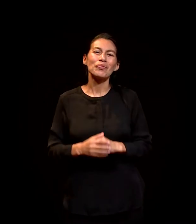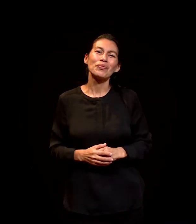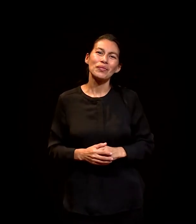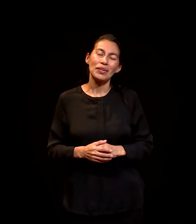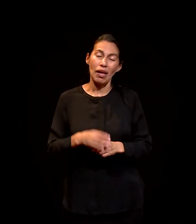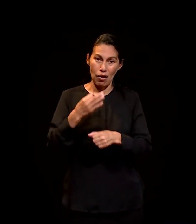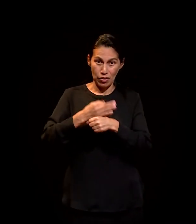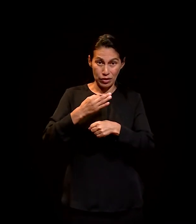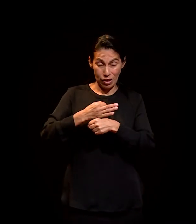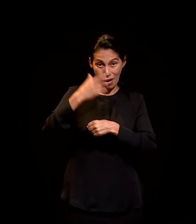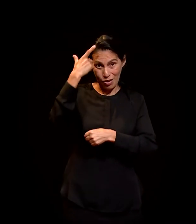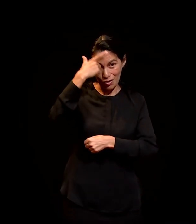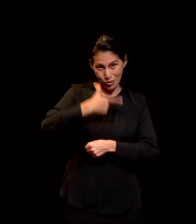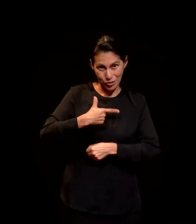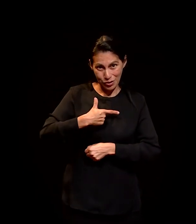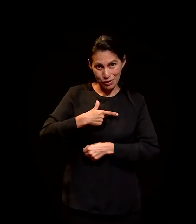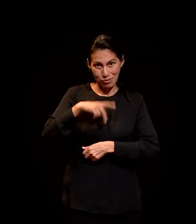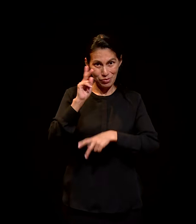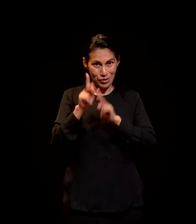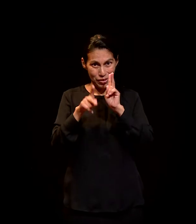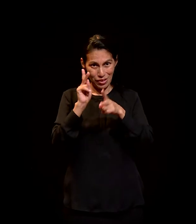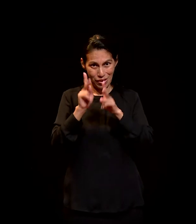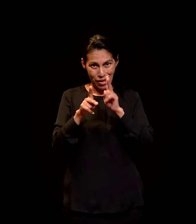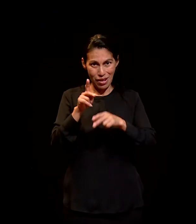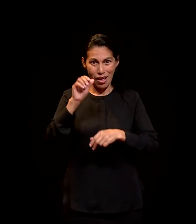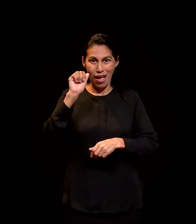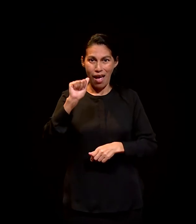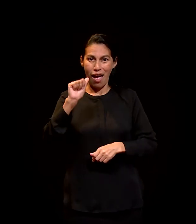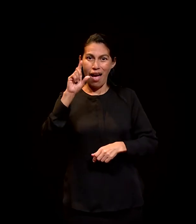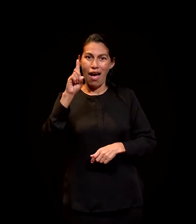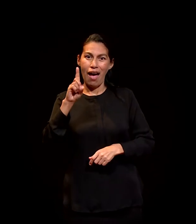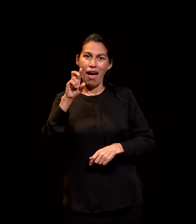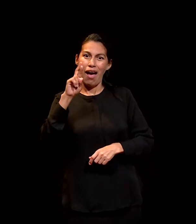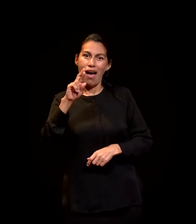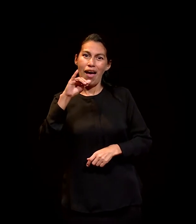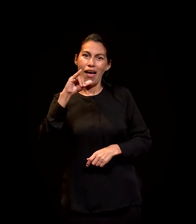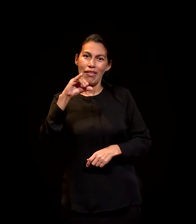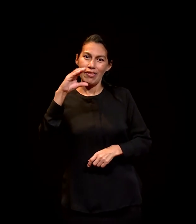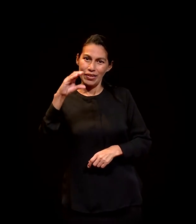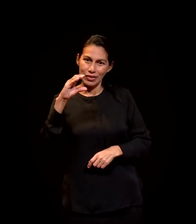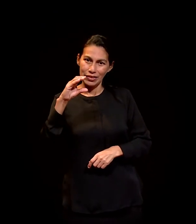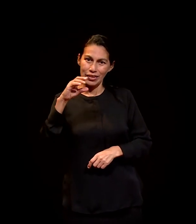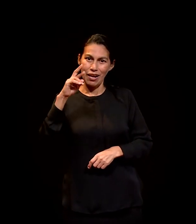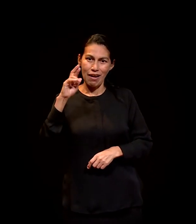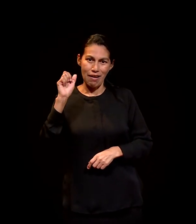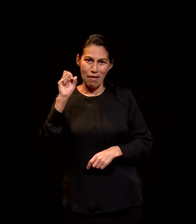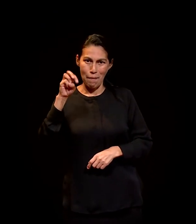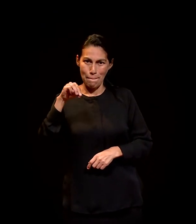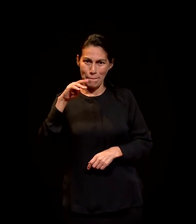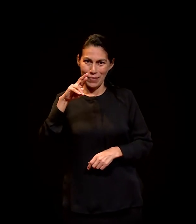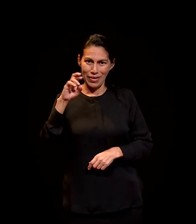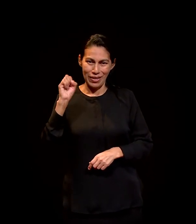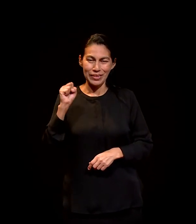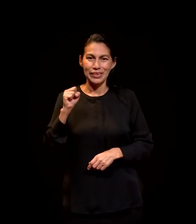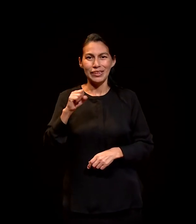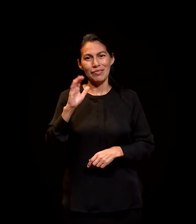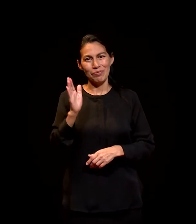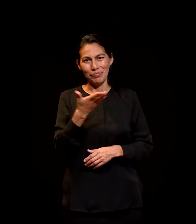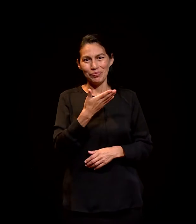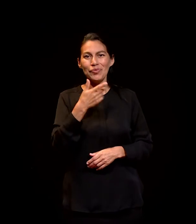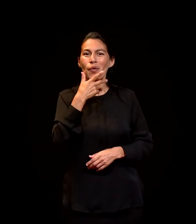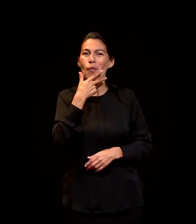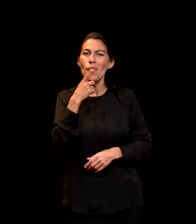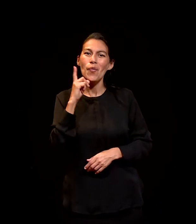esta noche vamos a platicar con aldridge ramírez garcía dos